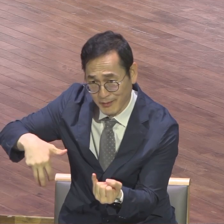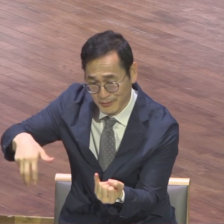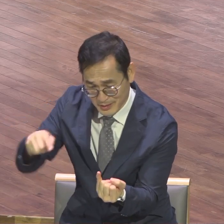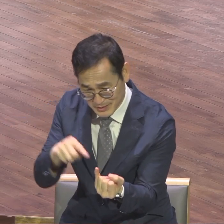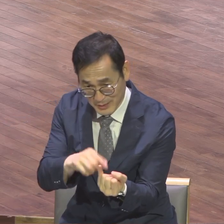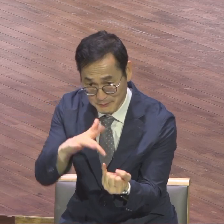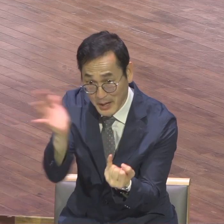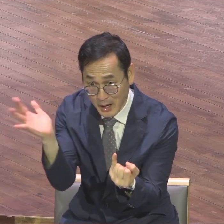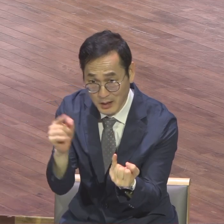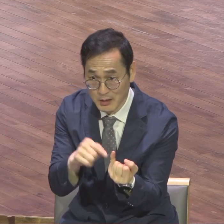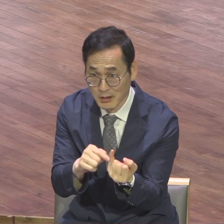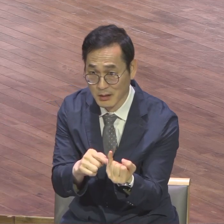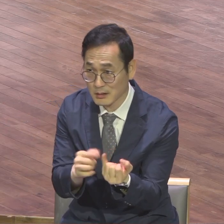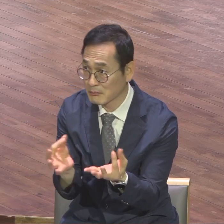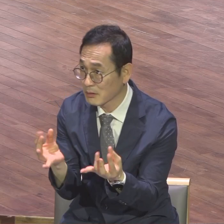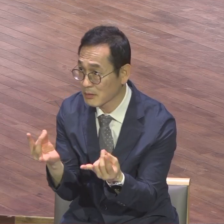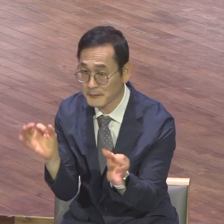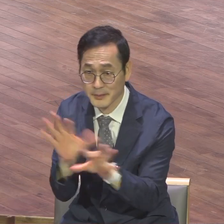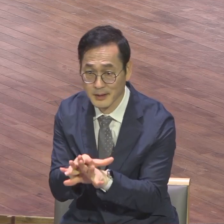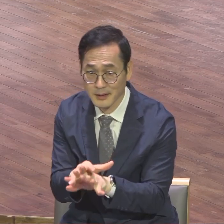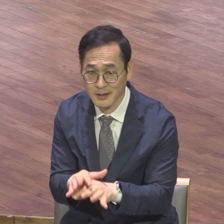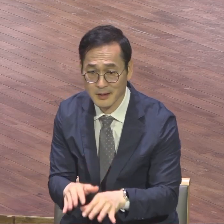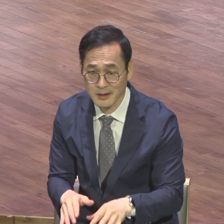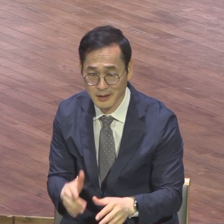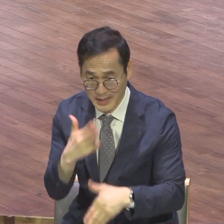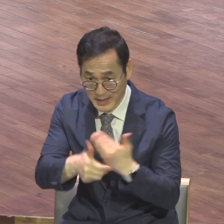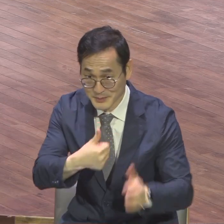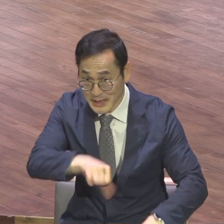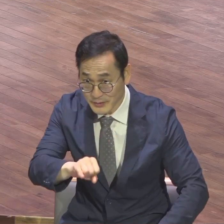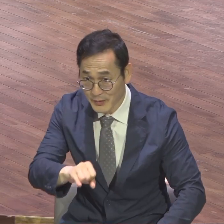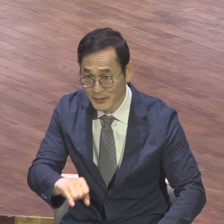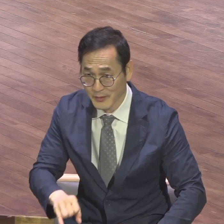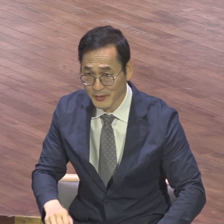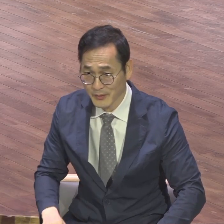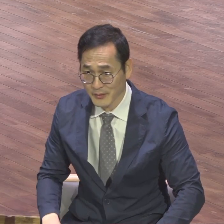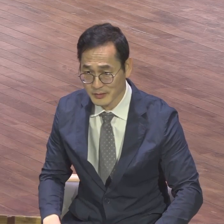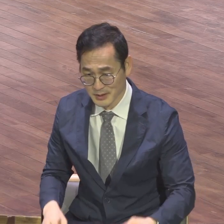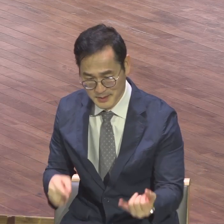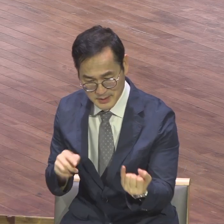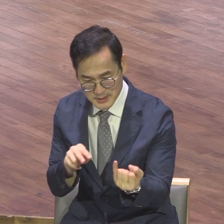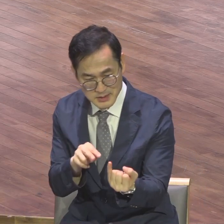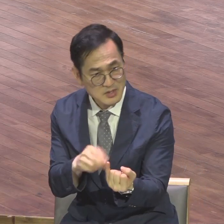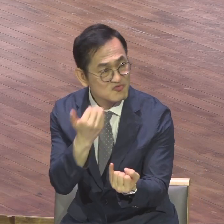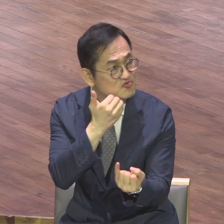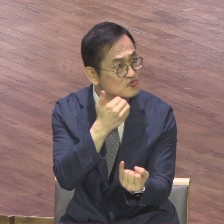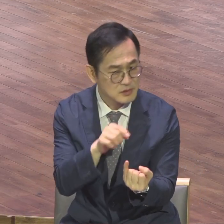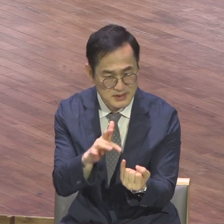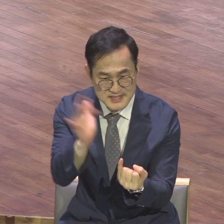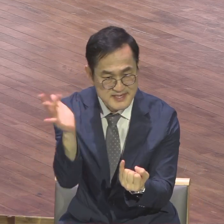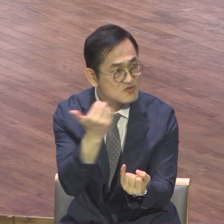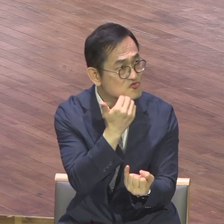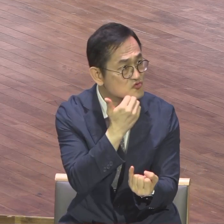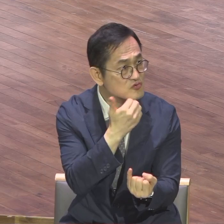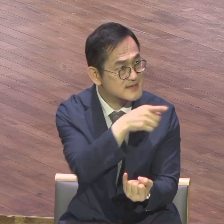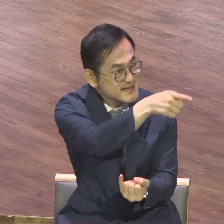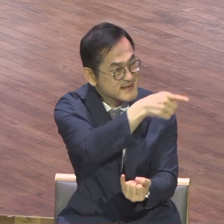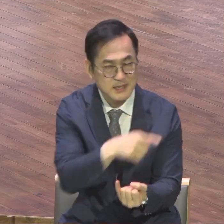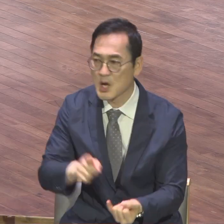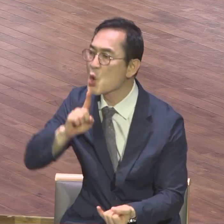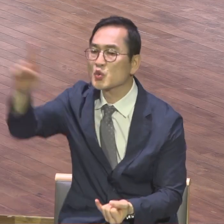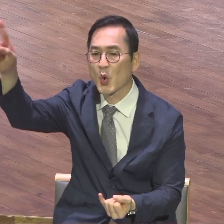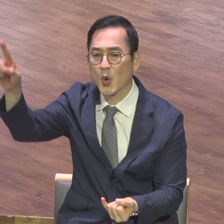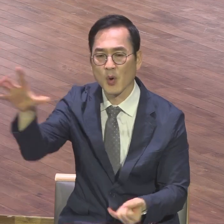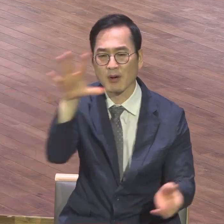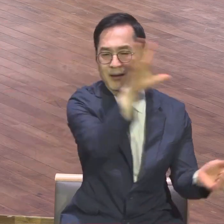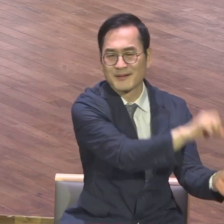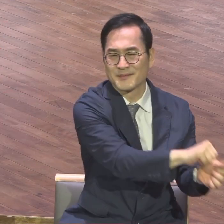바울과 신라는 고소당해가지고 엄청나게 두드려 맞고 매질을 당하고 차고에 그냥 채워져가 깊은